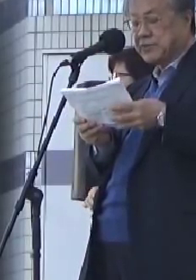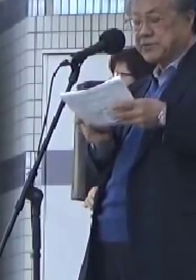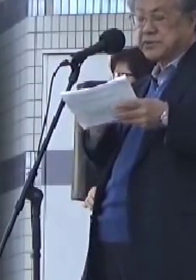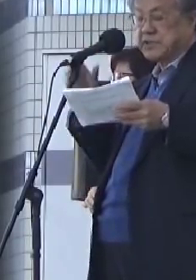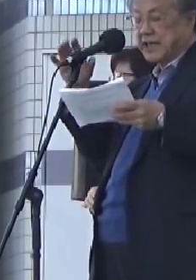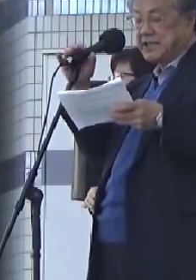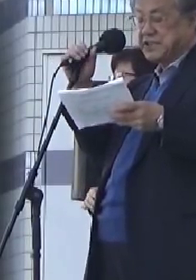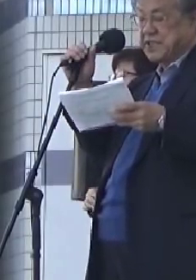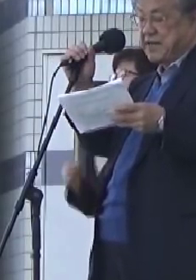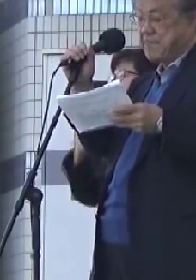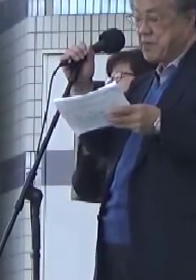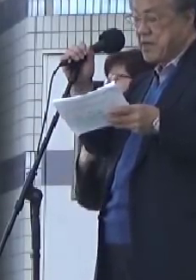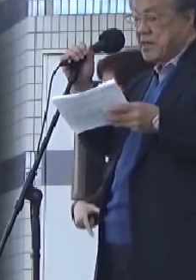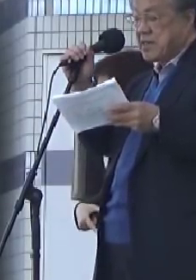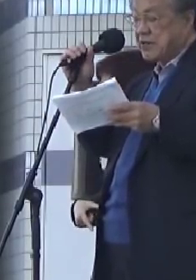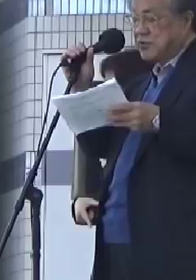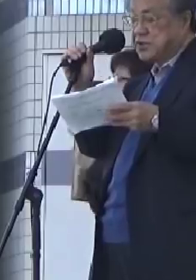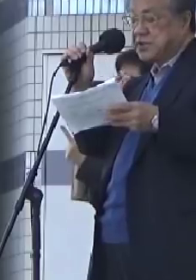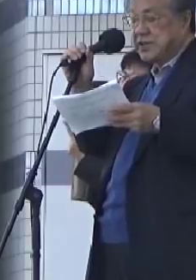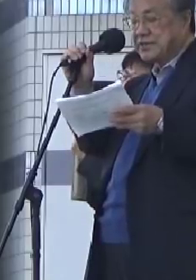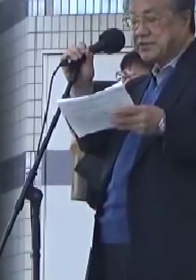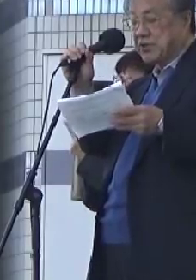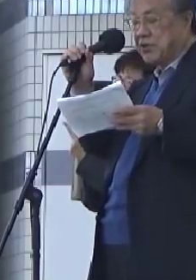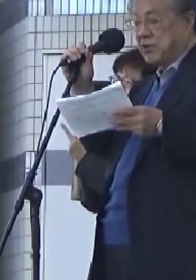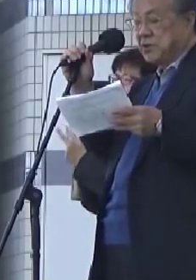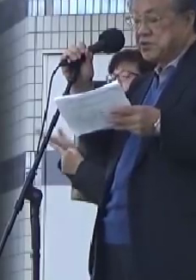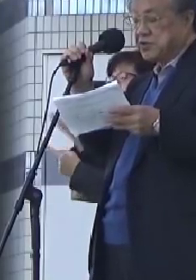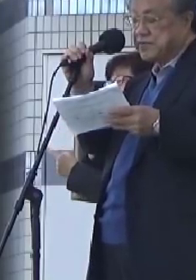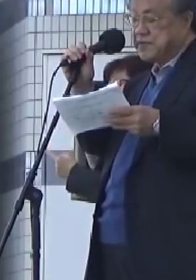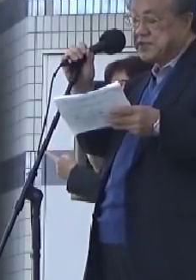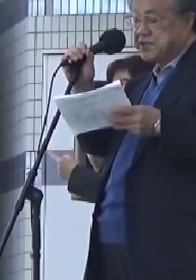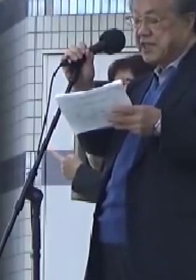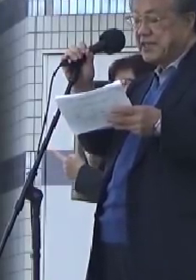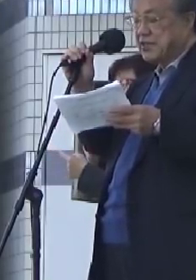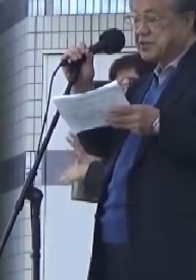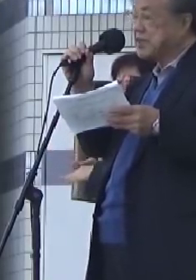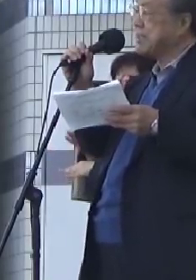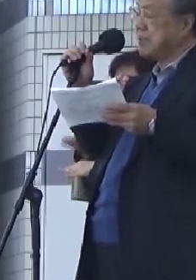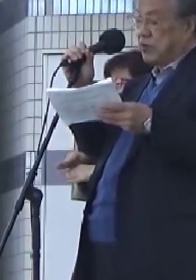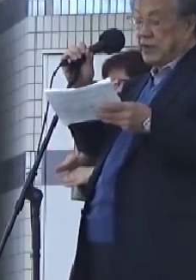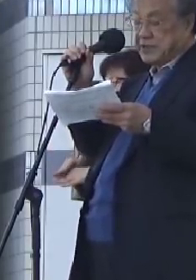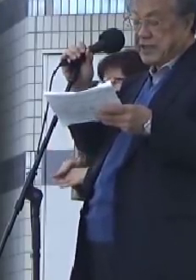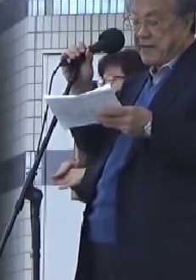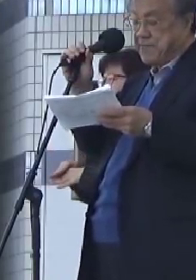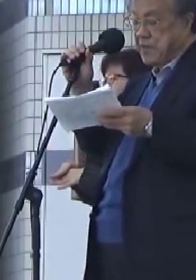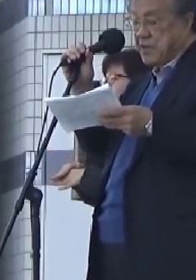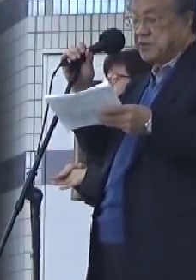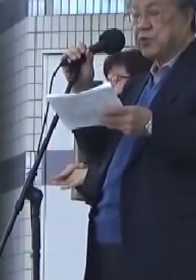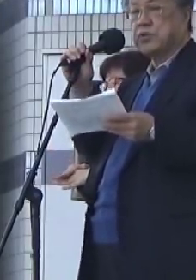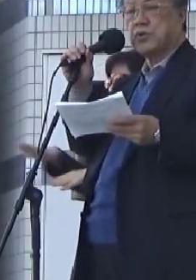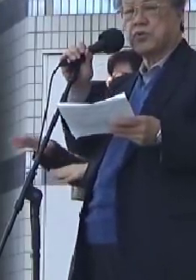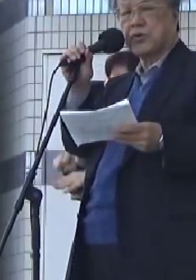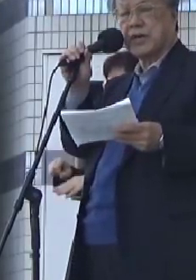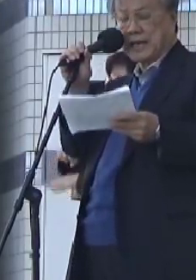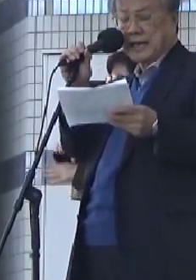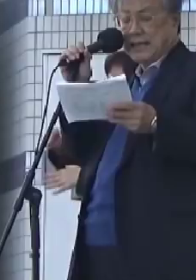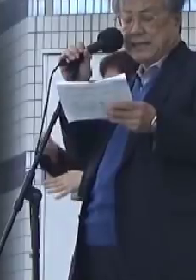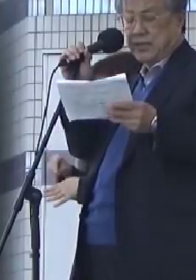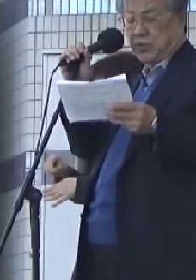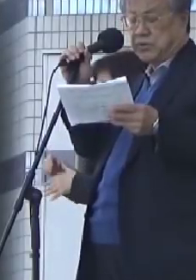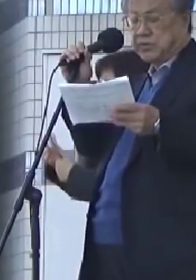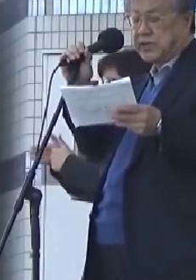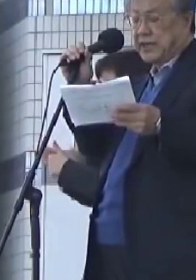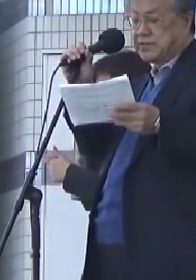民共和国に対して過去の侵略と植民地支配の責任を忘れ、徴用工